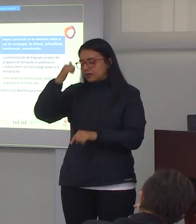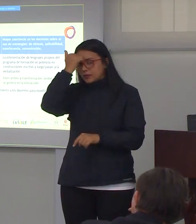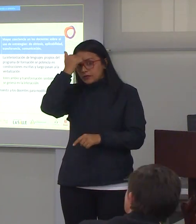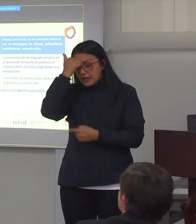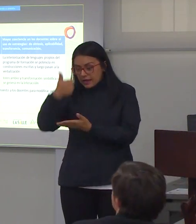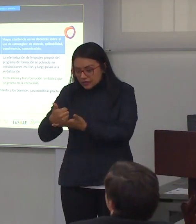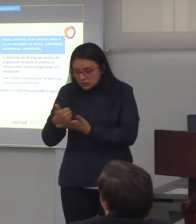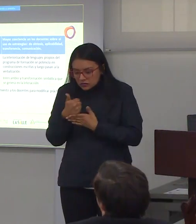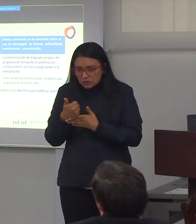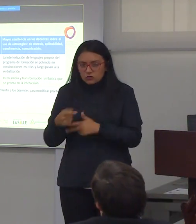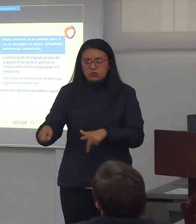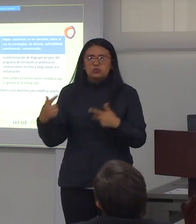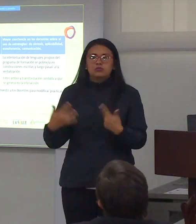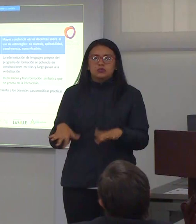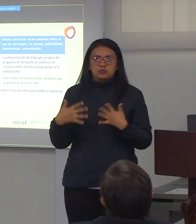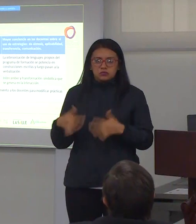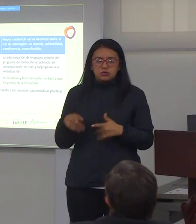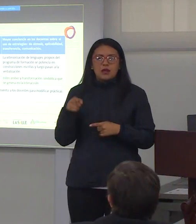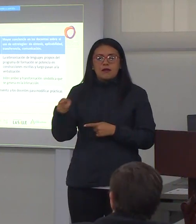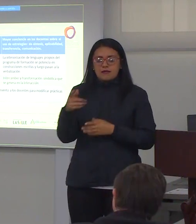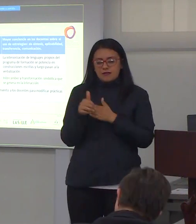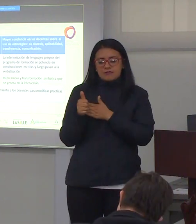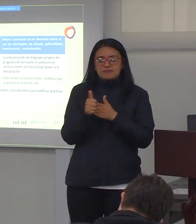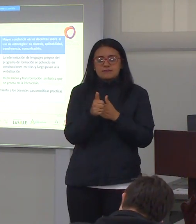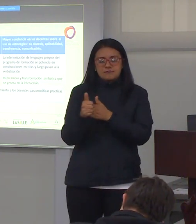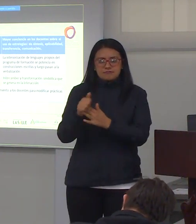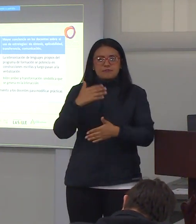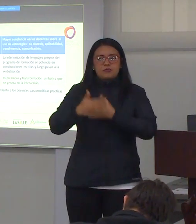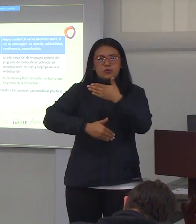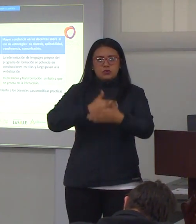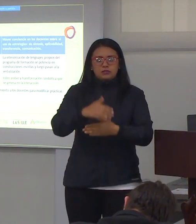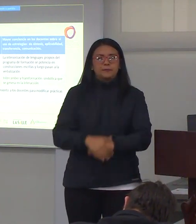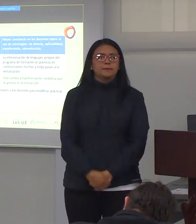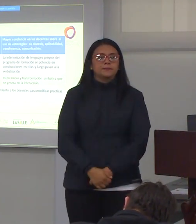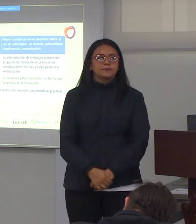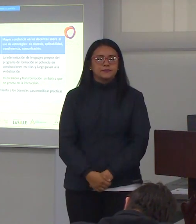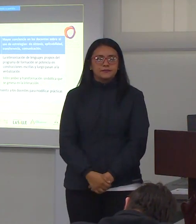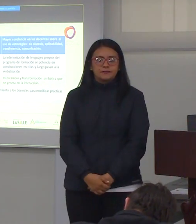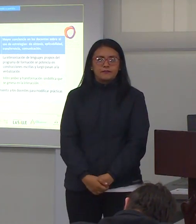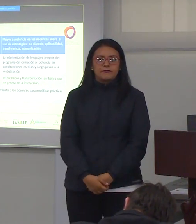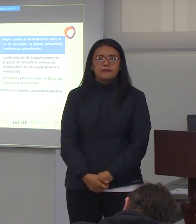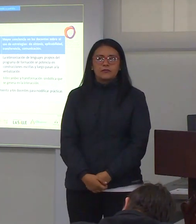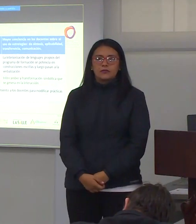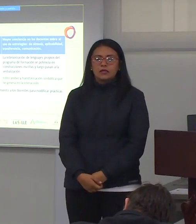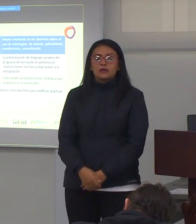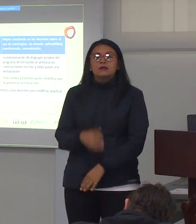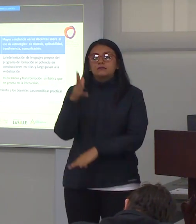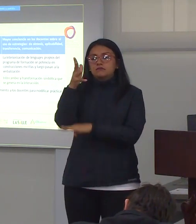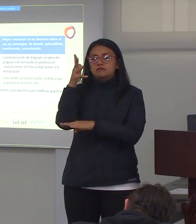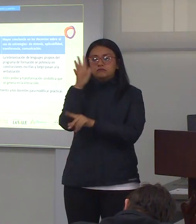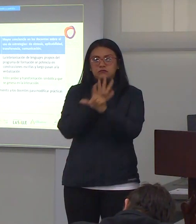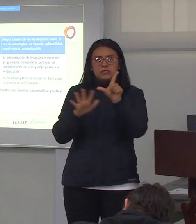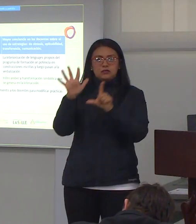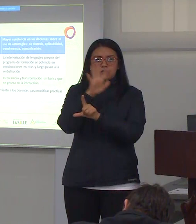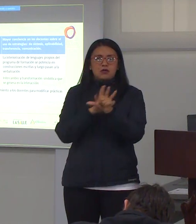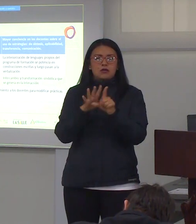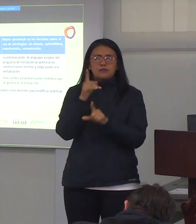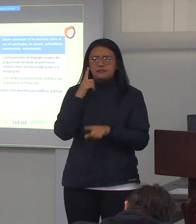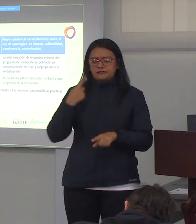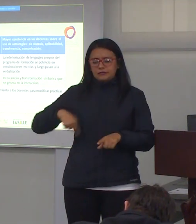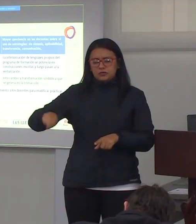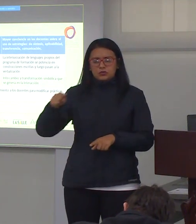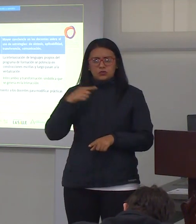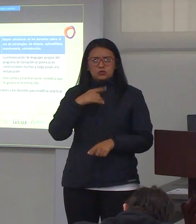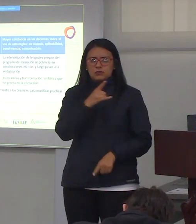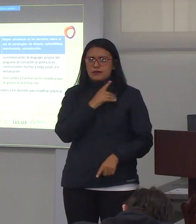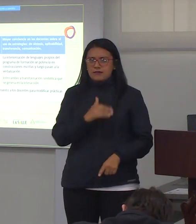ayudó mucho digamos a que se diera digamos este proceso las conferencias en video porque nosotros las utilizamos mucho en